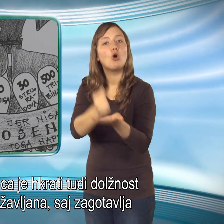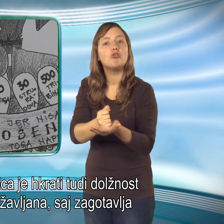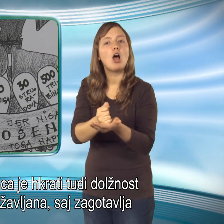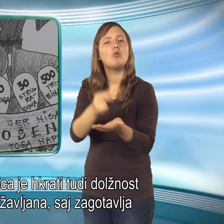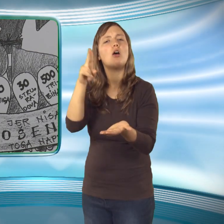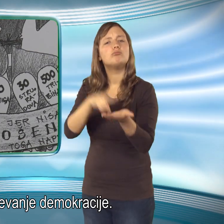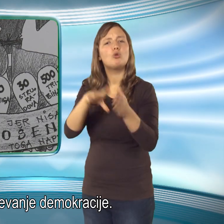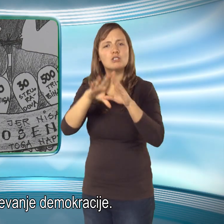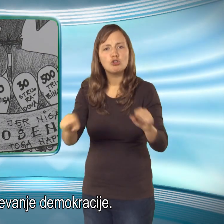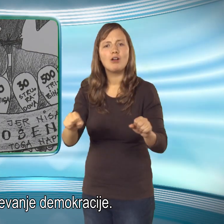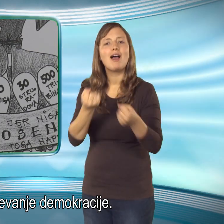demokracije.